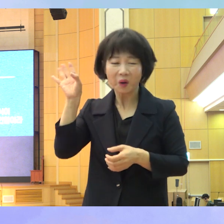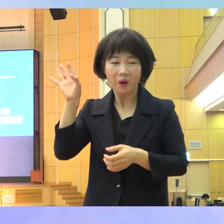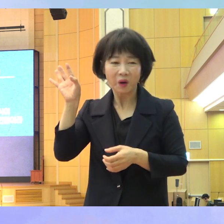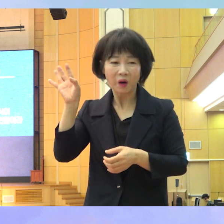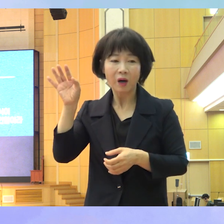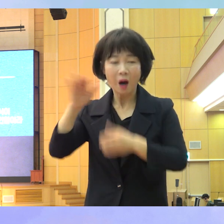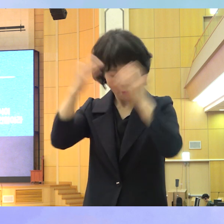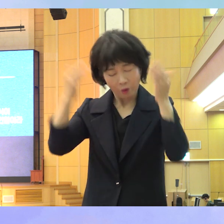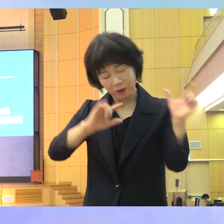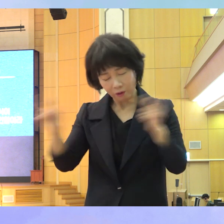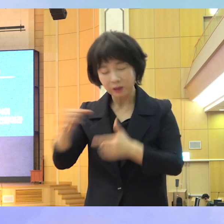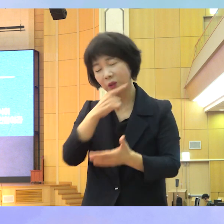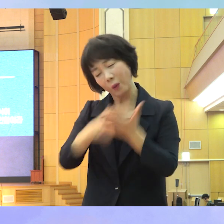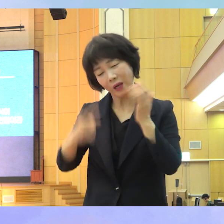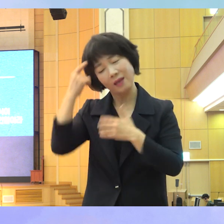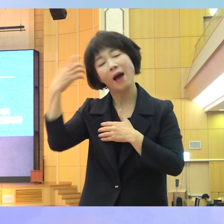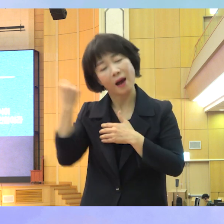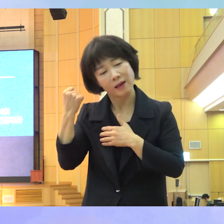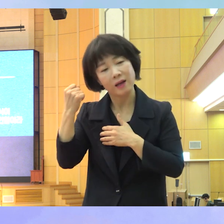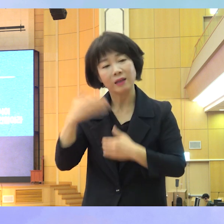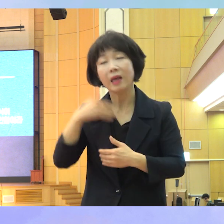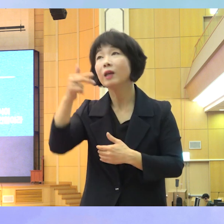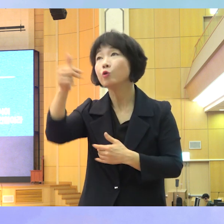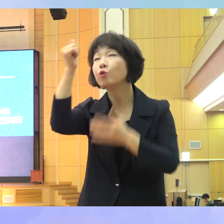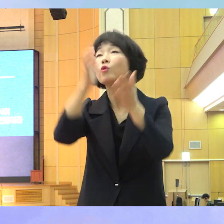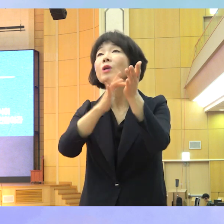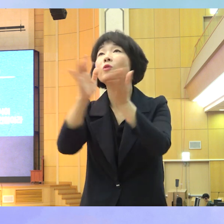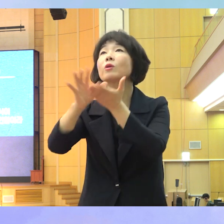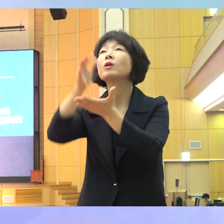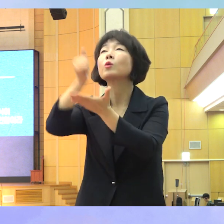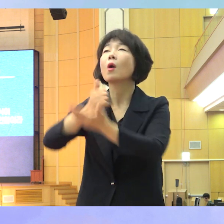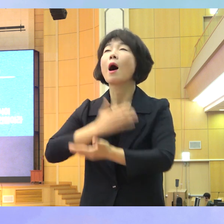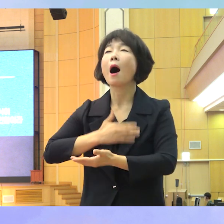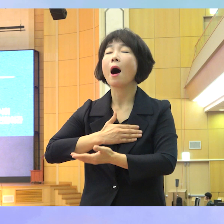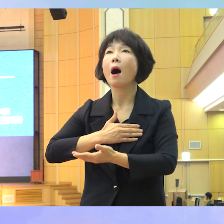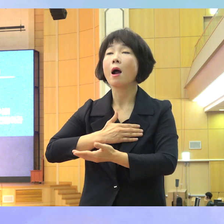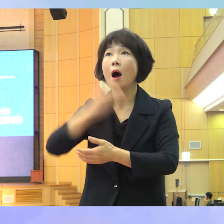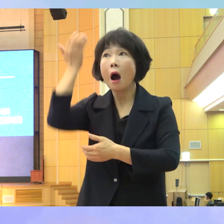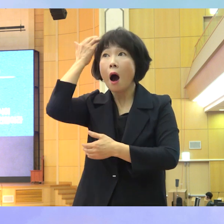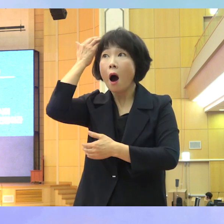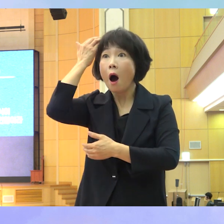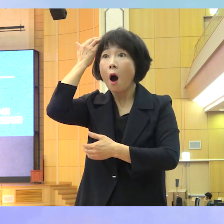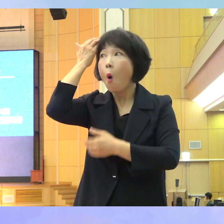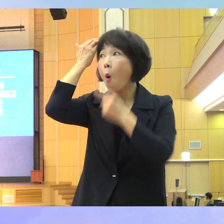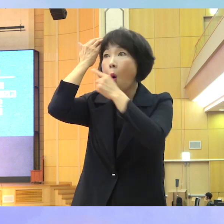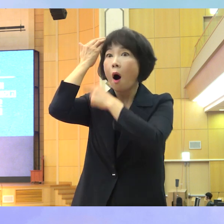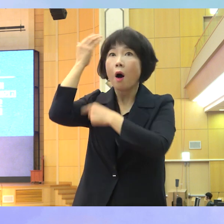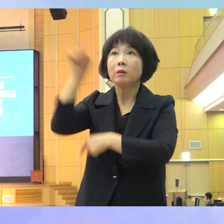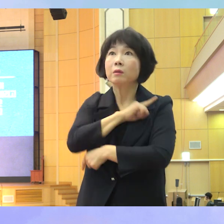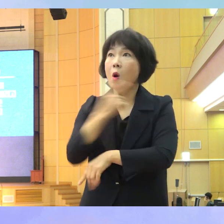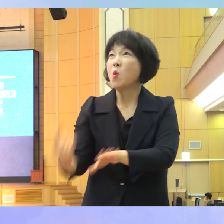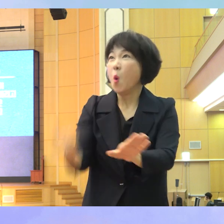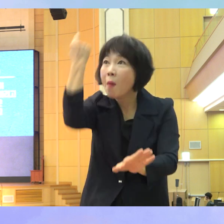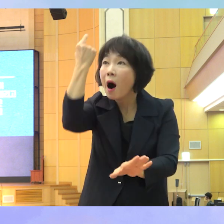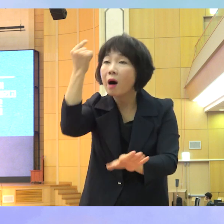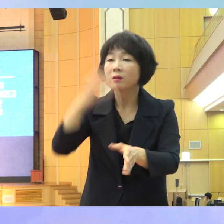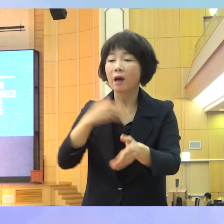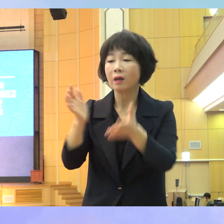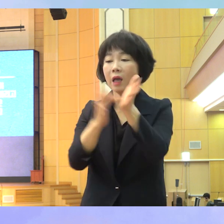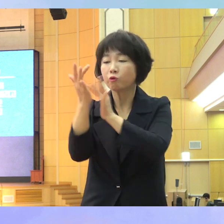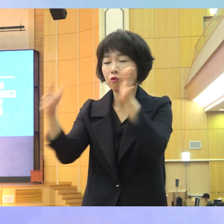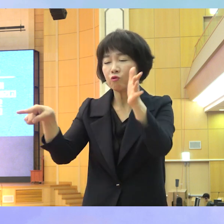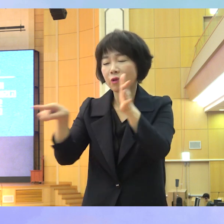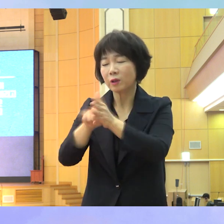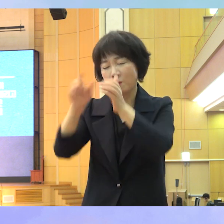모든 것을 해로 여김은 내 주 그리스도 예수를 아는 지식이 가장 고상함을 인함이라. 내가 그를 위하여